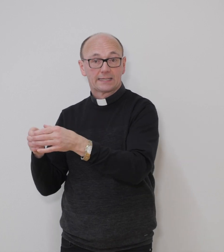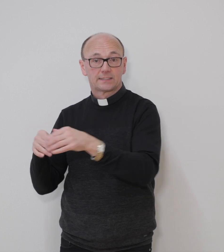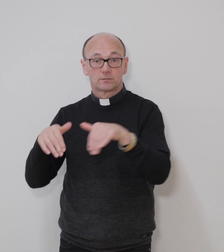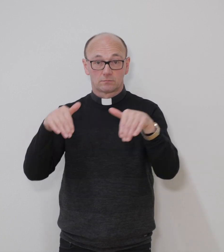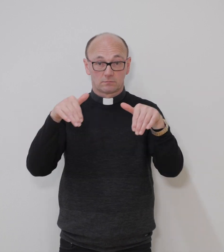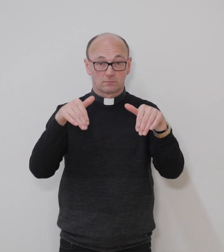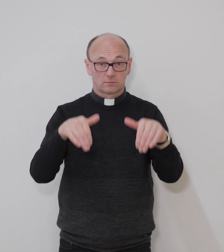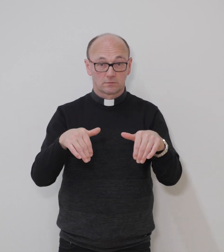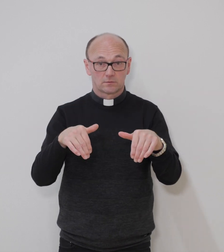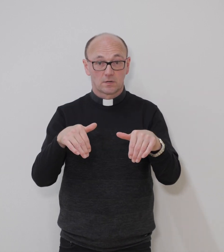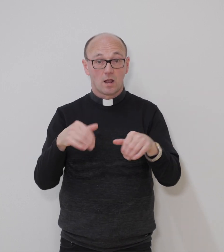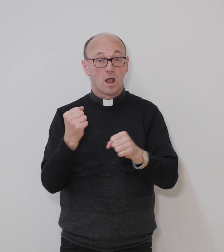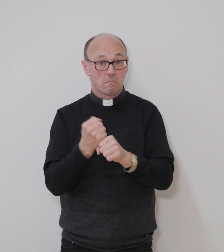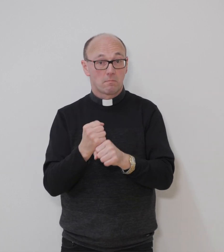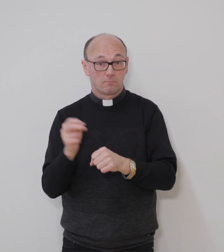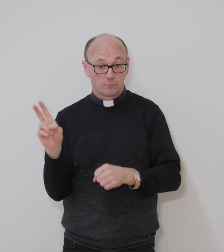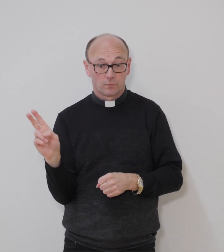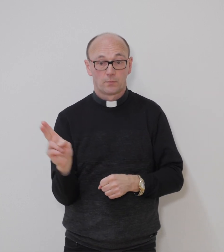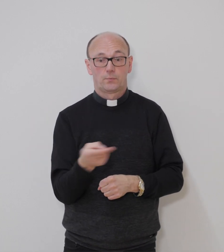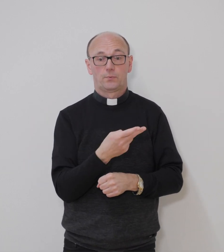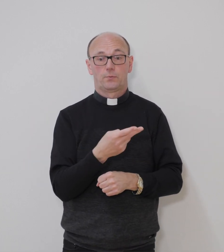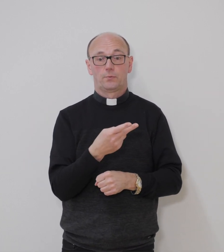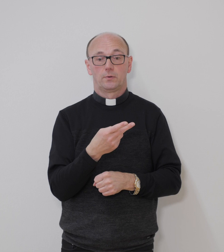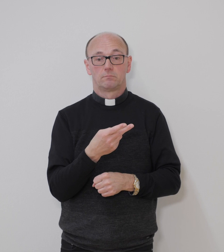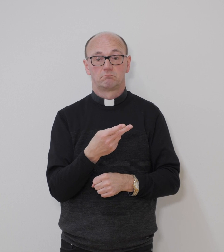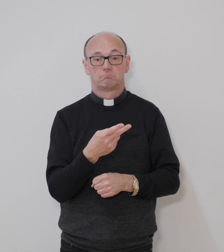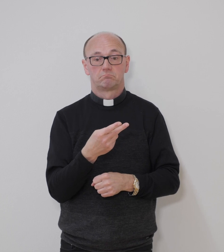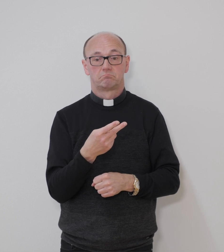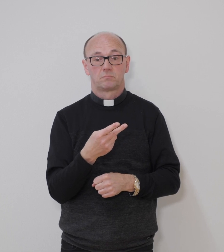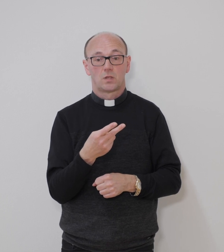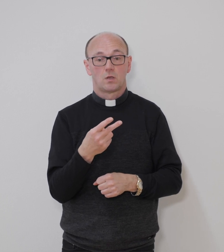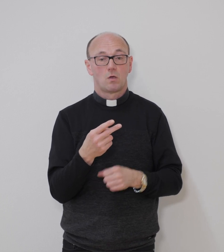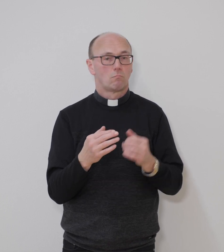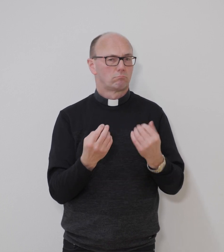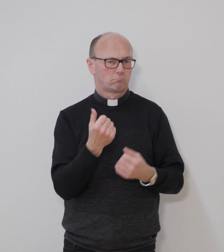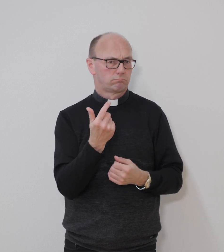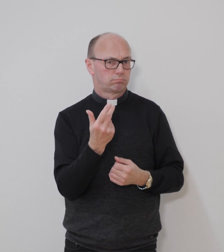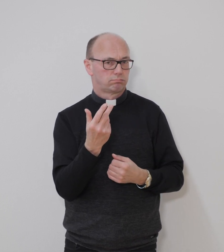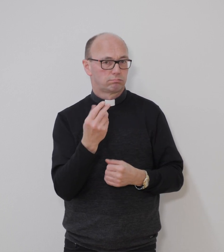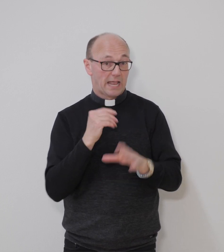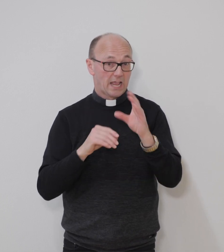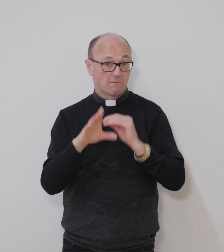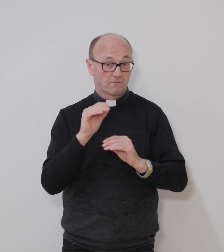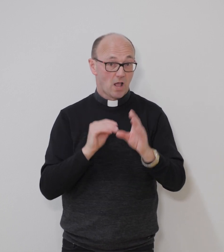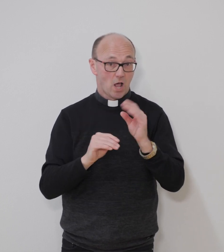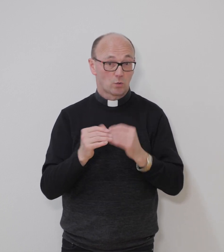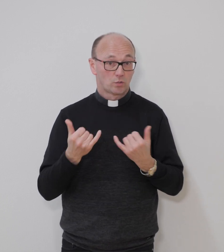muss. Da ist Maria. Sie geht mit, sie leidet mit, sie trägt